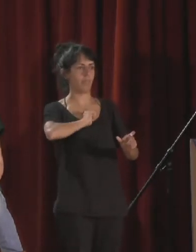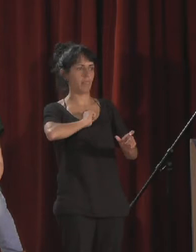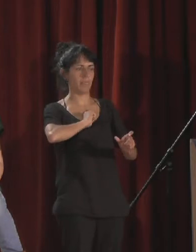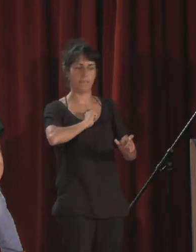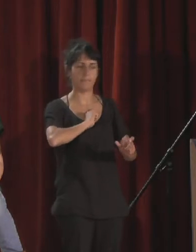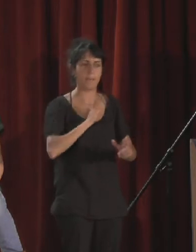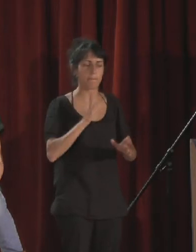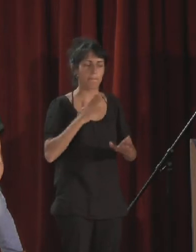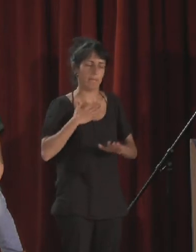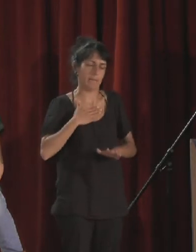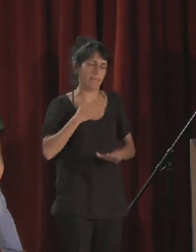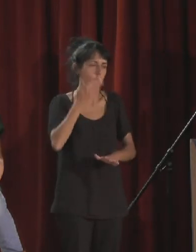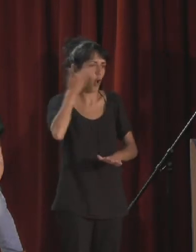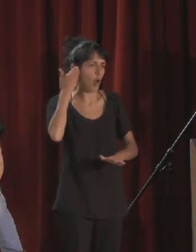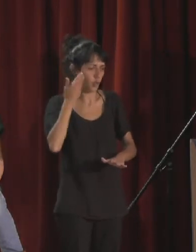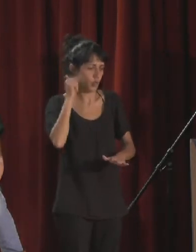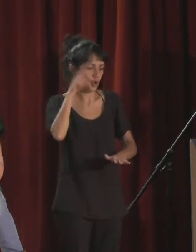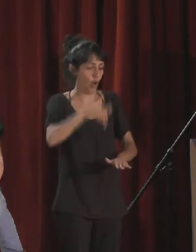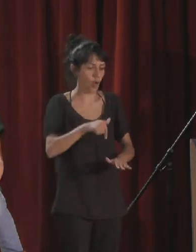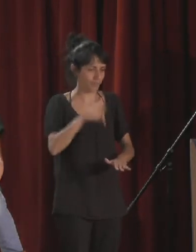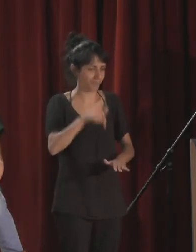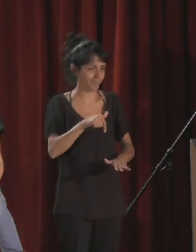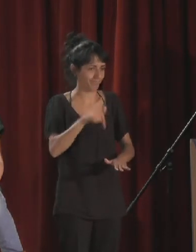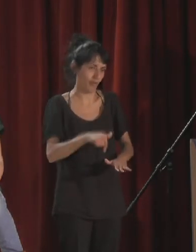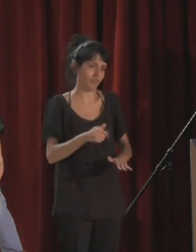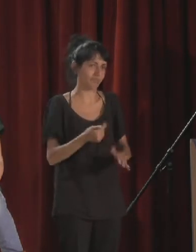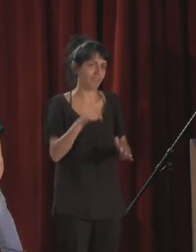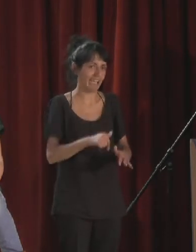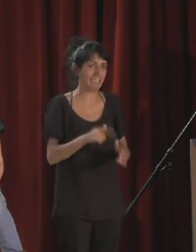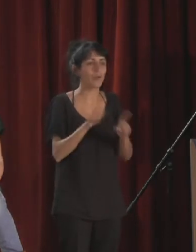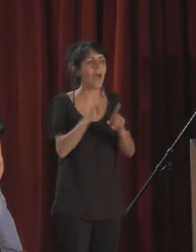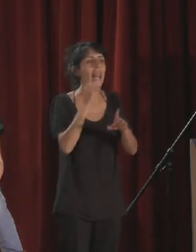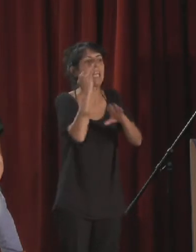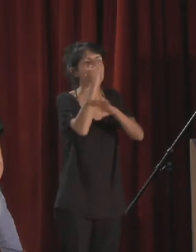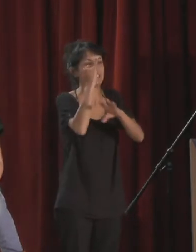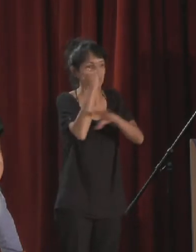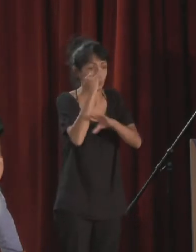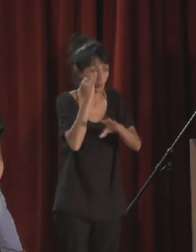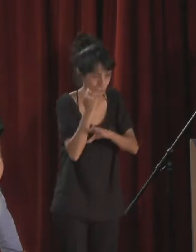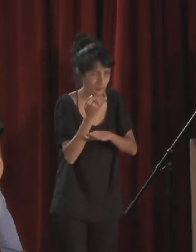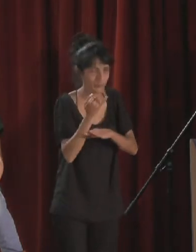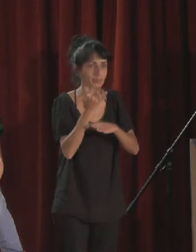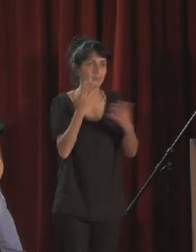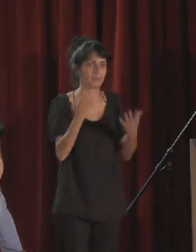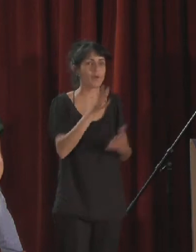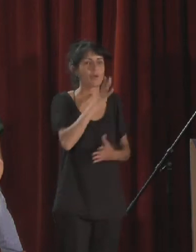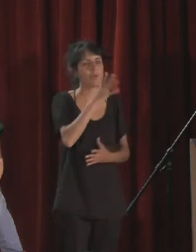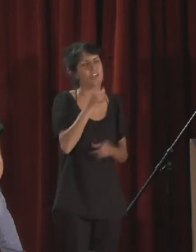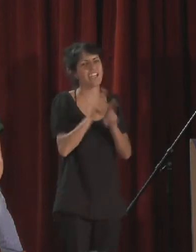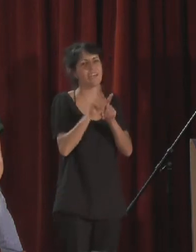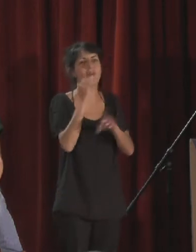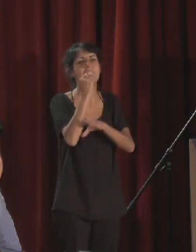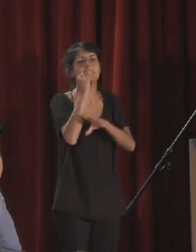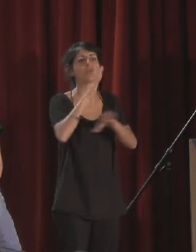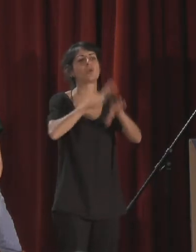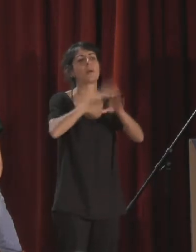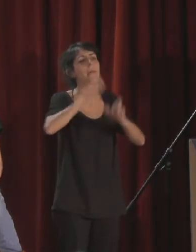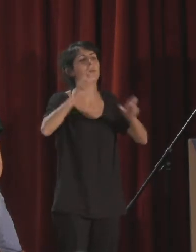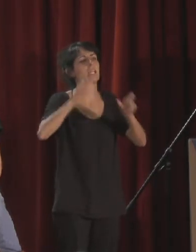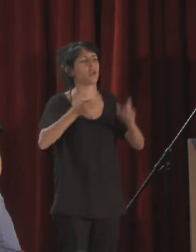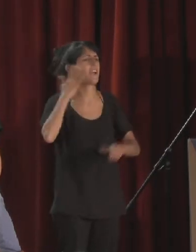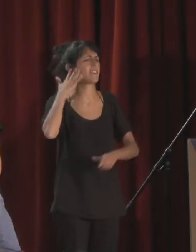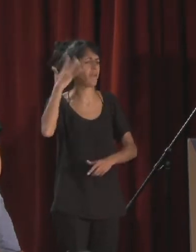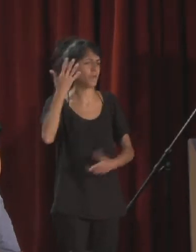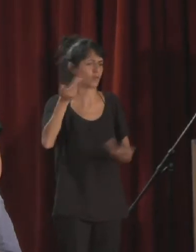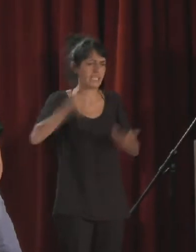centro educativo, o Lucus Augusti, o Instituto de Fole, de Cunqueiro, de Alonso Montero. Pero me resulta